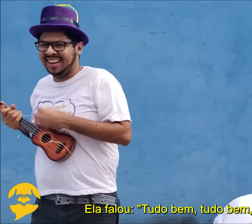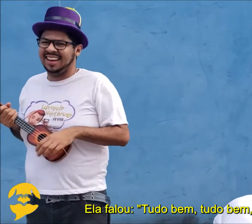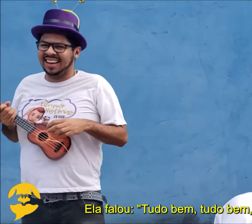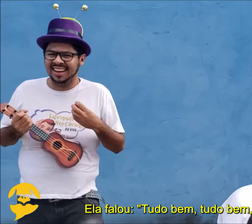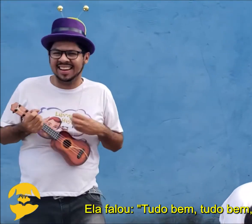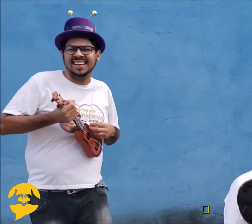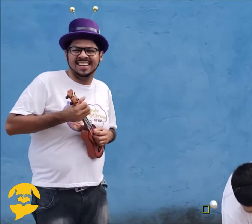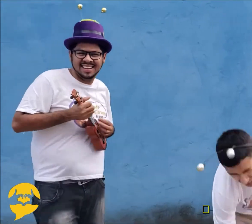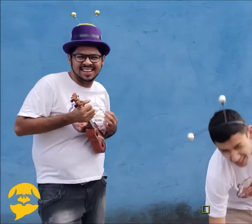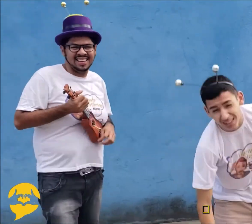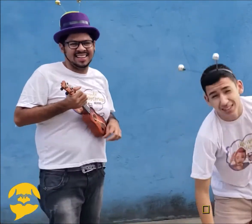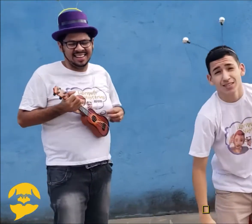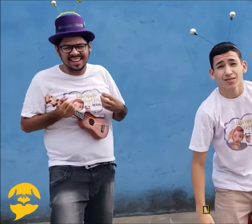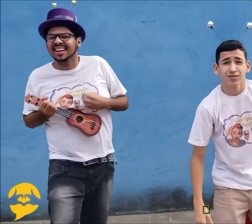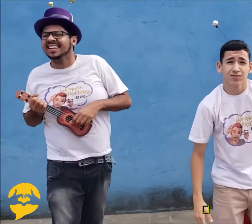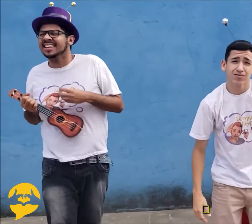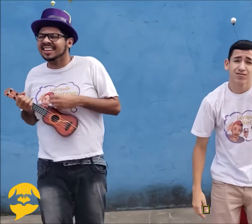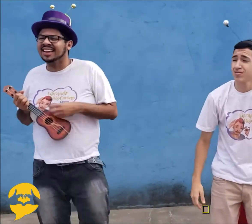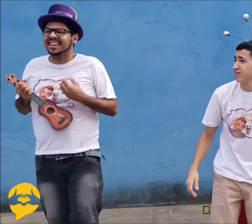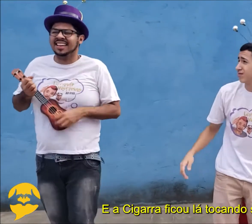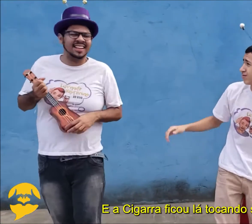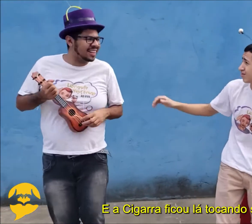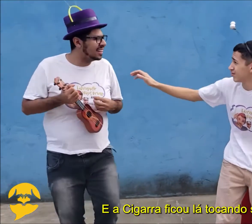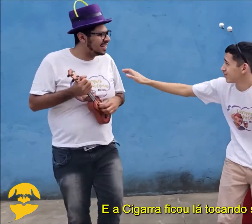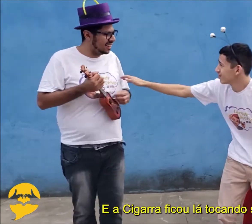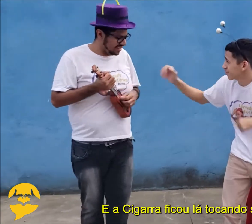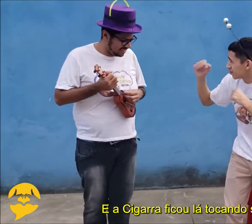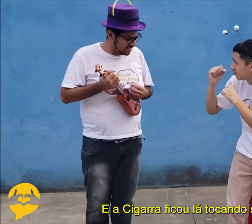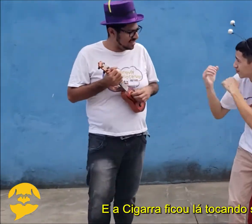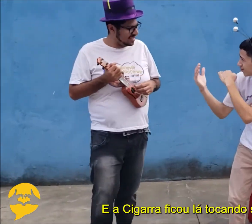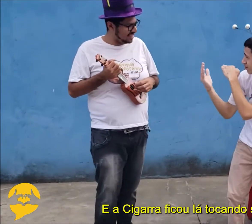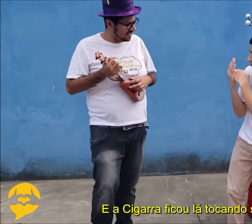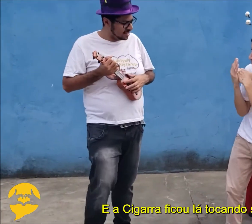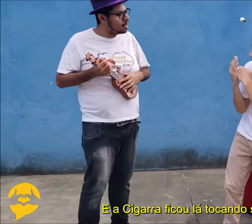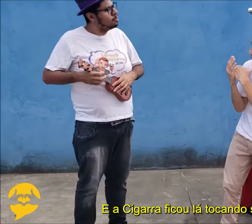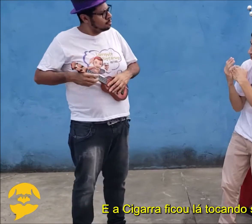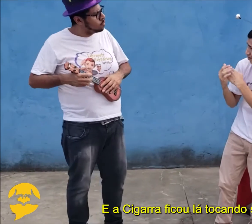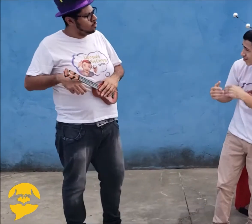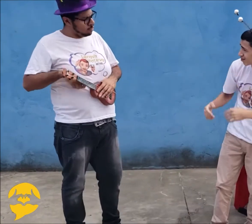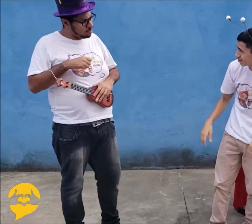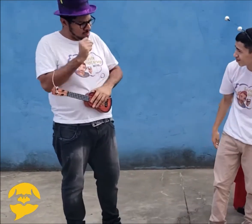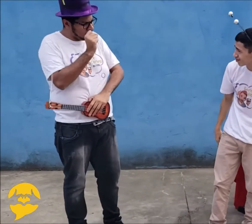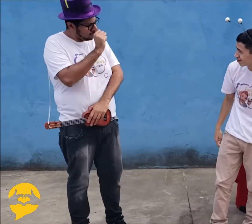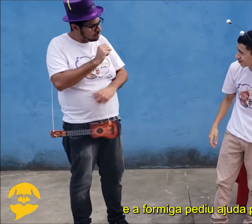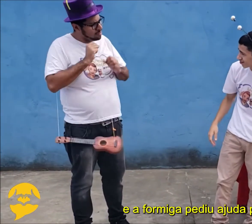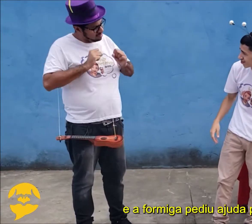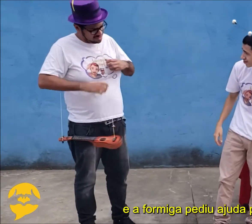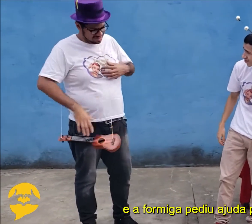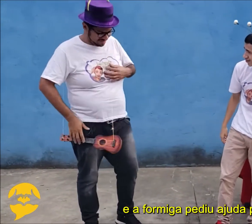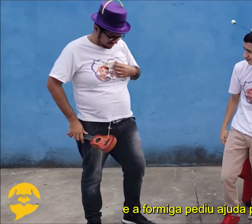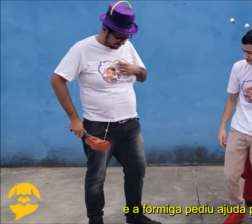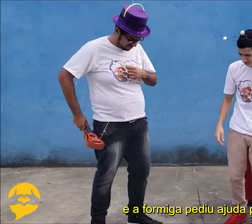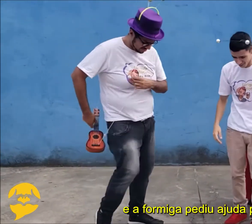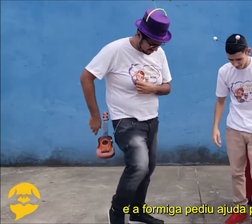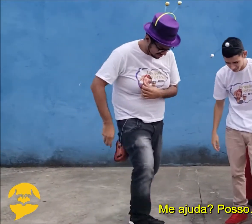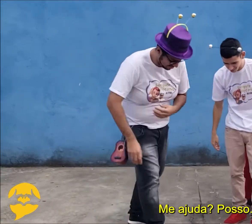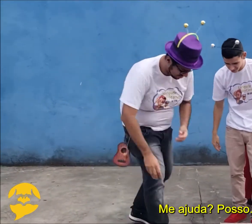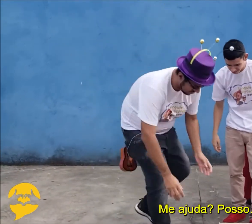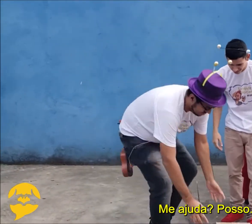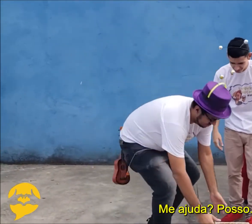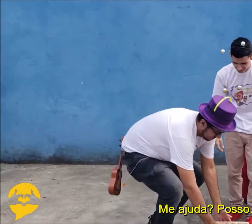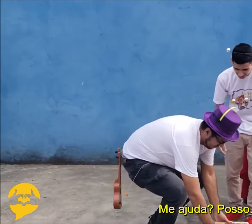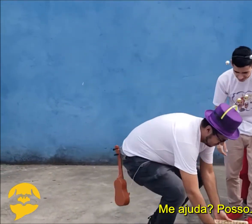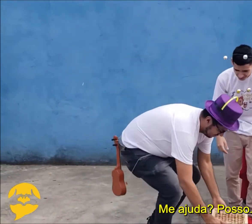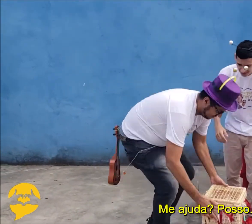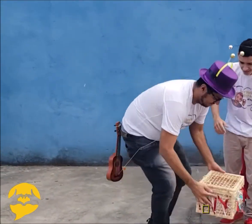tudo bem, você pode ir. Carlos volta a tocar alegremente. E a cigarra ficou lá, tocando a sua música. E a formiga pediu ajuda para ela. Me